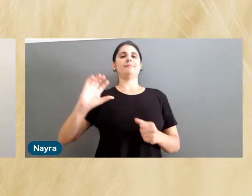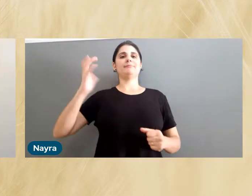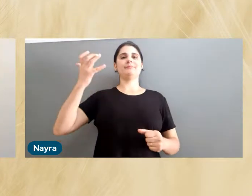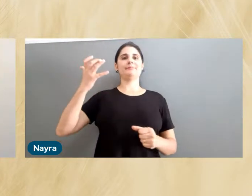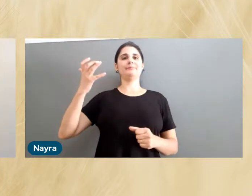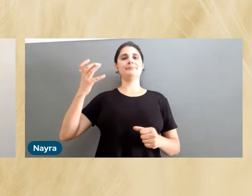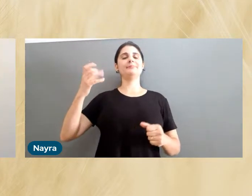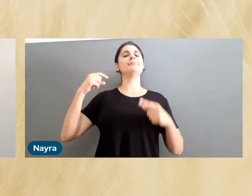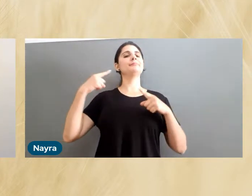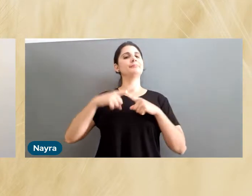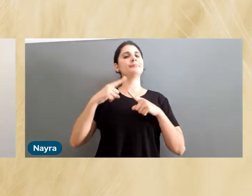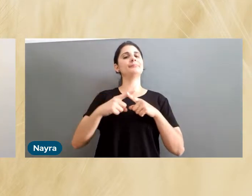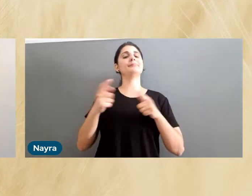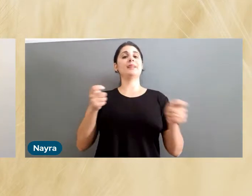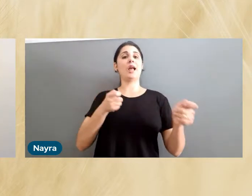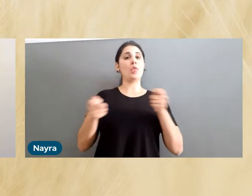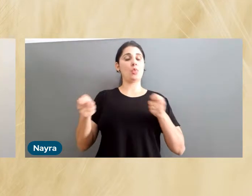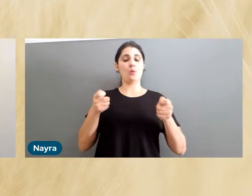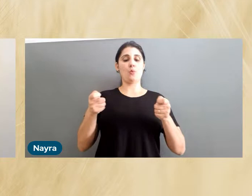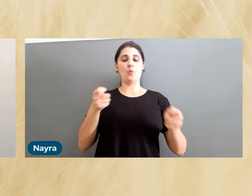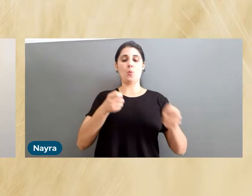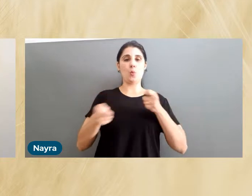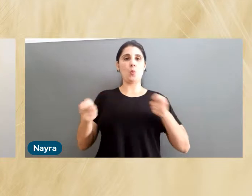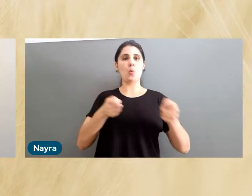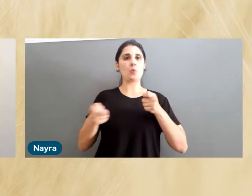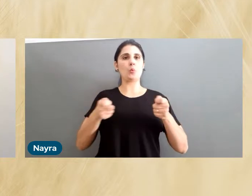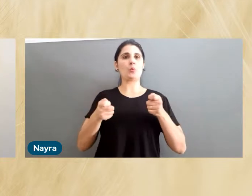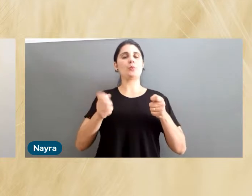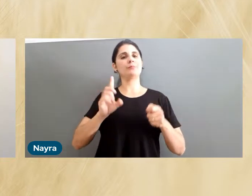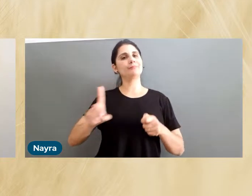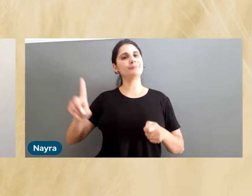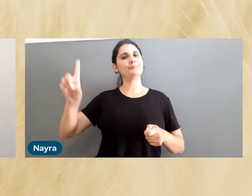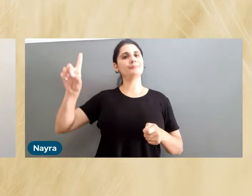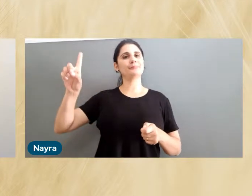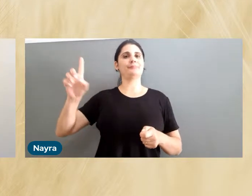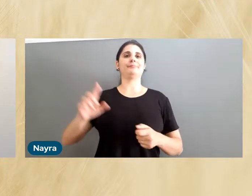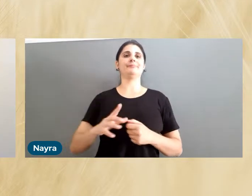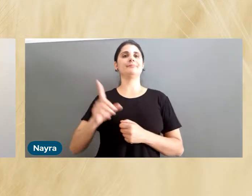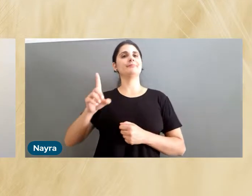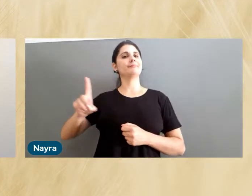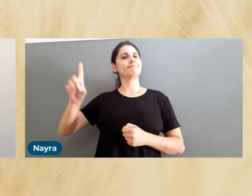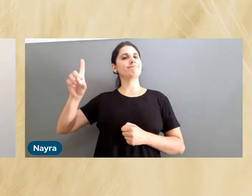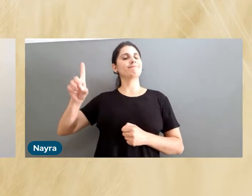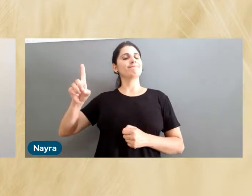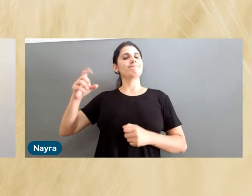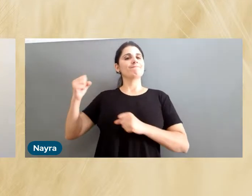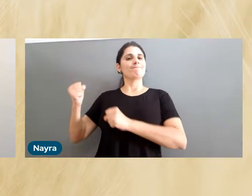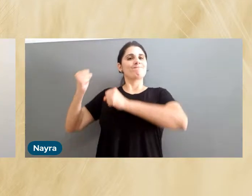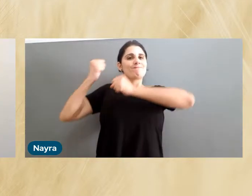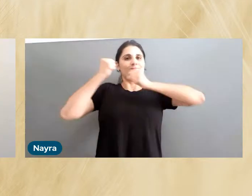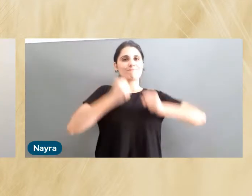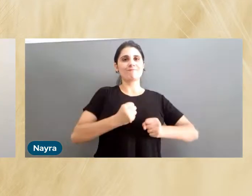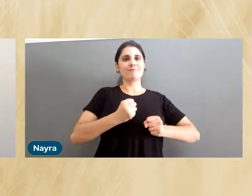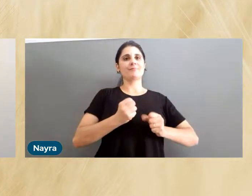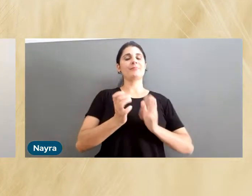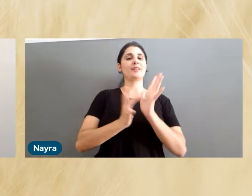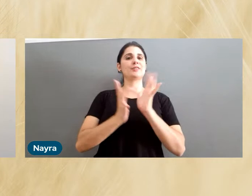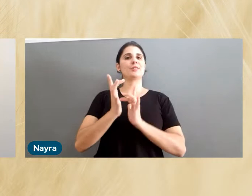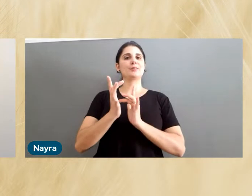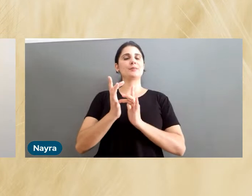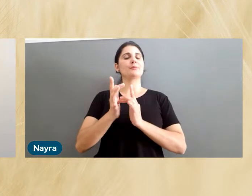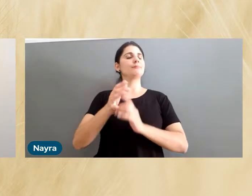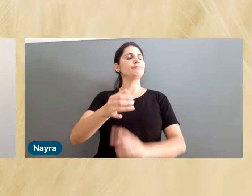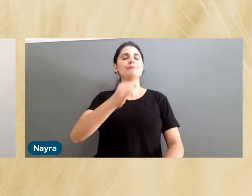revelia daquilo que o Criador permite. Porque Deus é onipotente. Jesus tem um exemplo